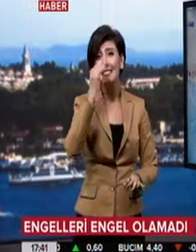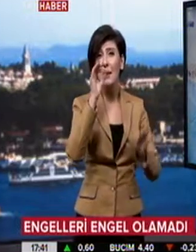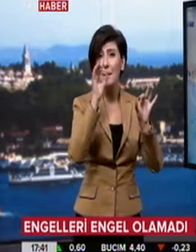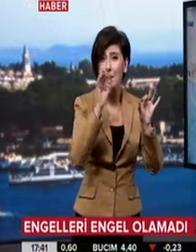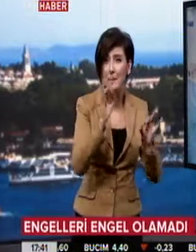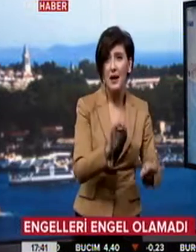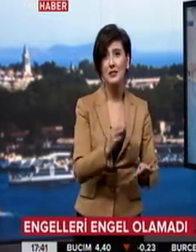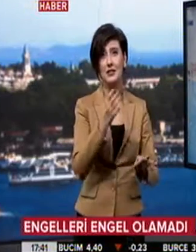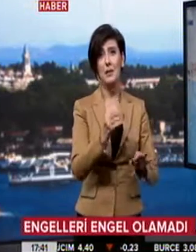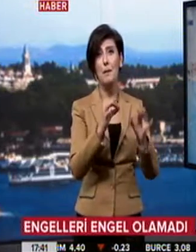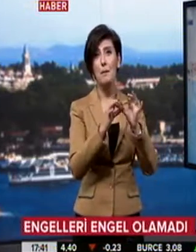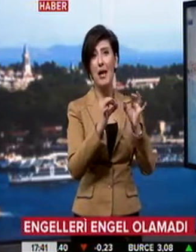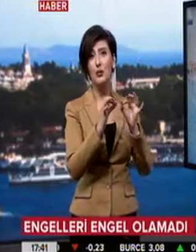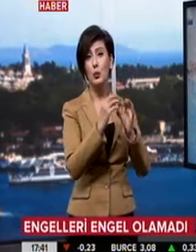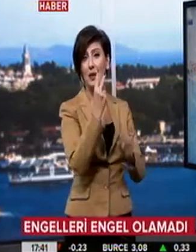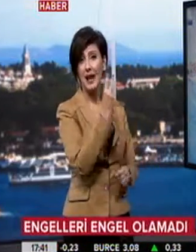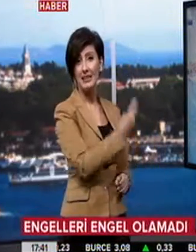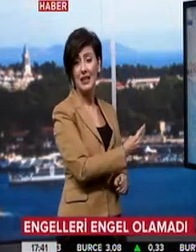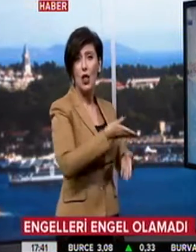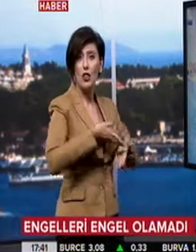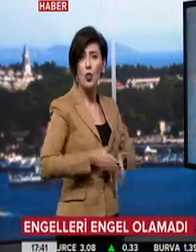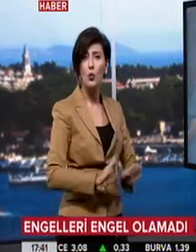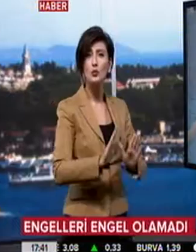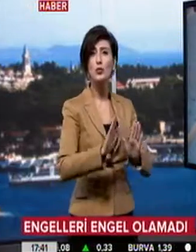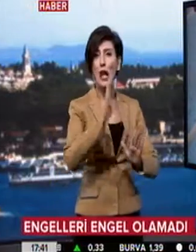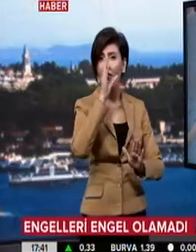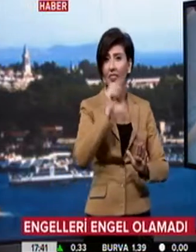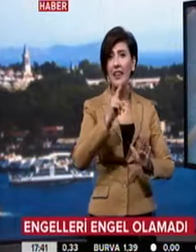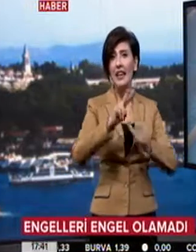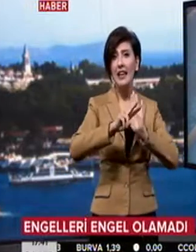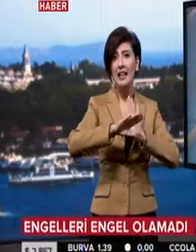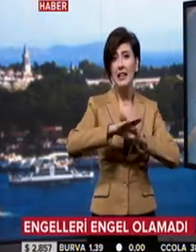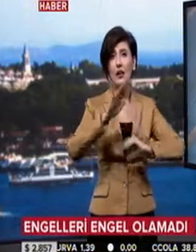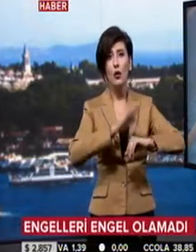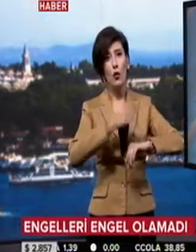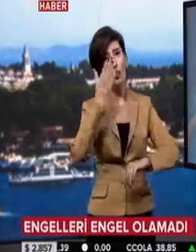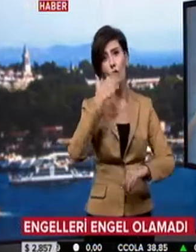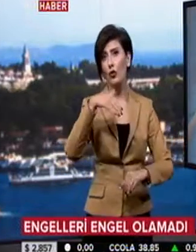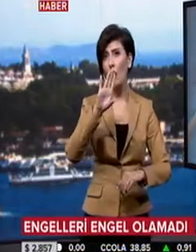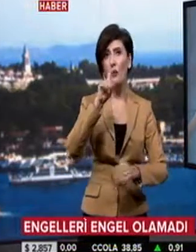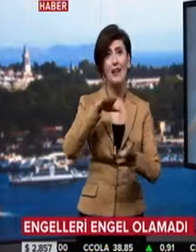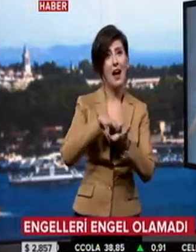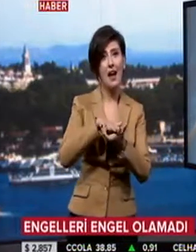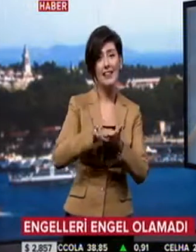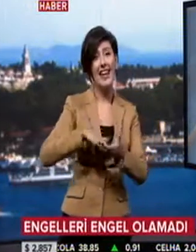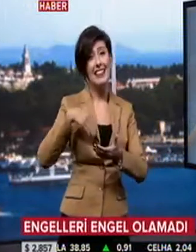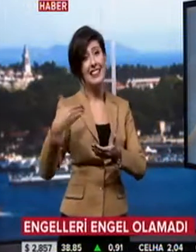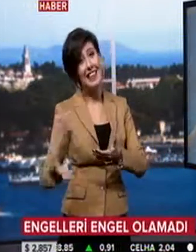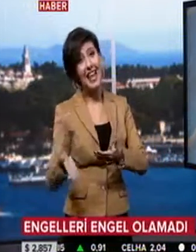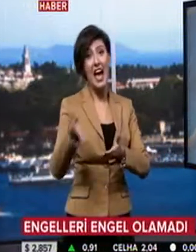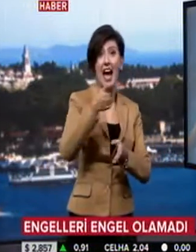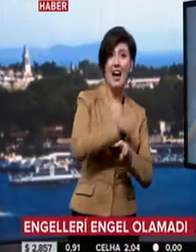10 yaşındayken ulaşan Beytullah Eroğlu'nun doğuştan iki kolu yok ve bir ayağı